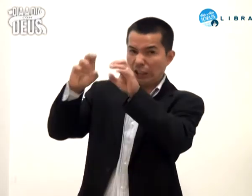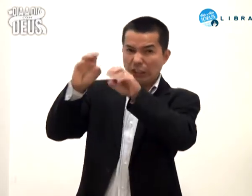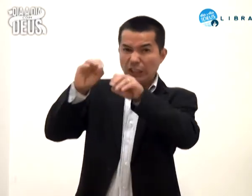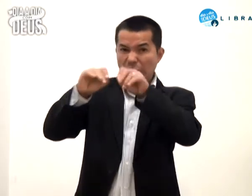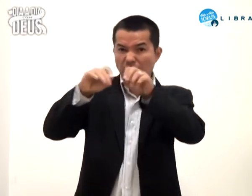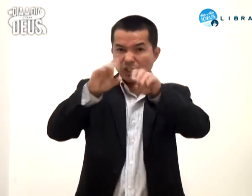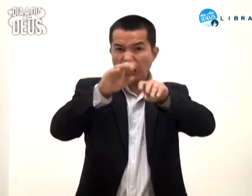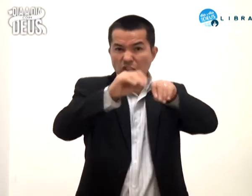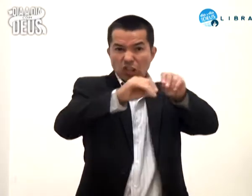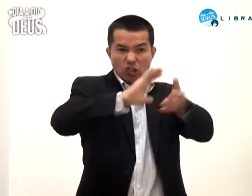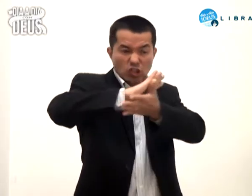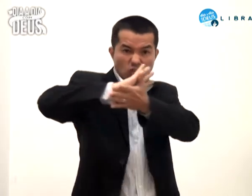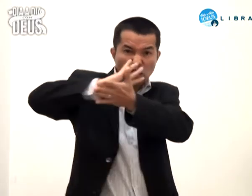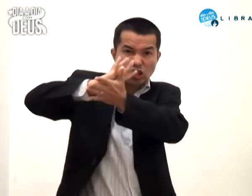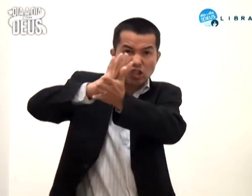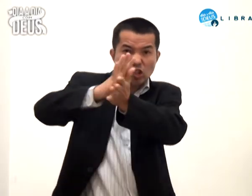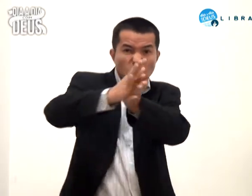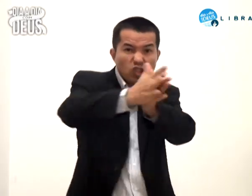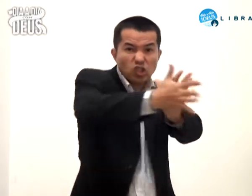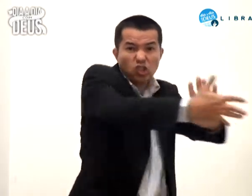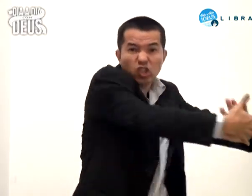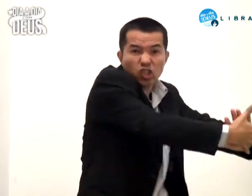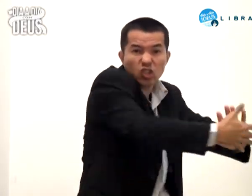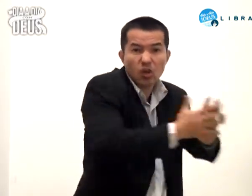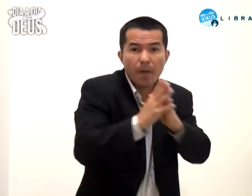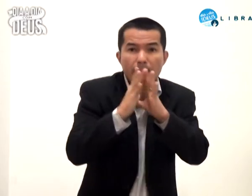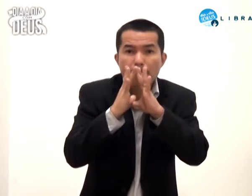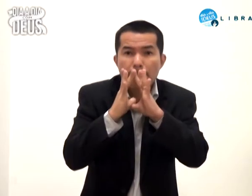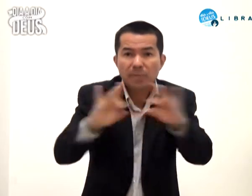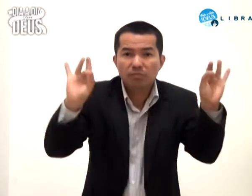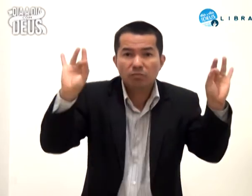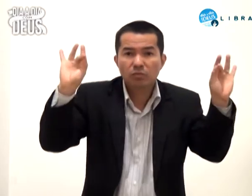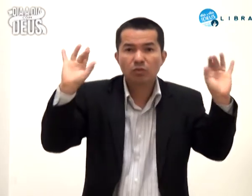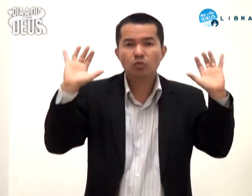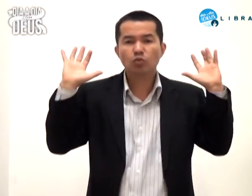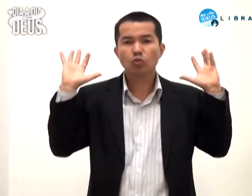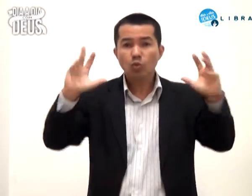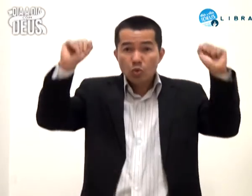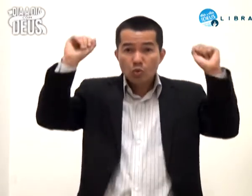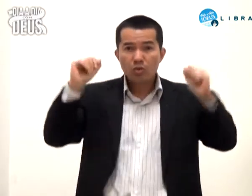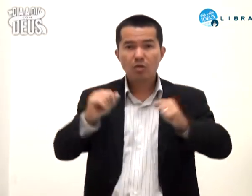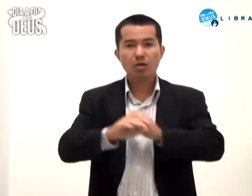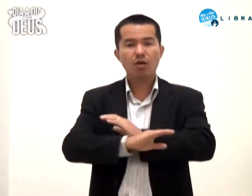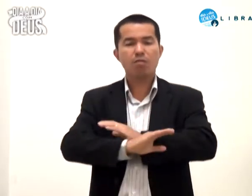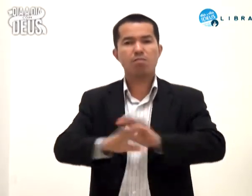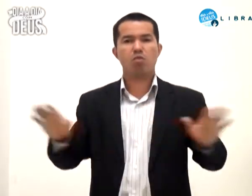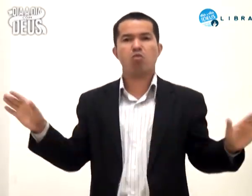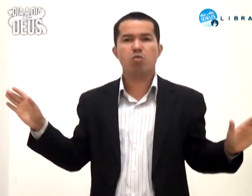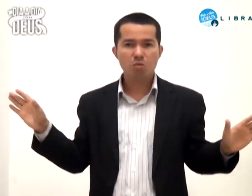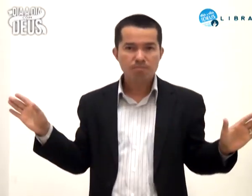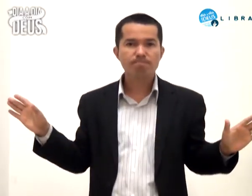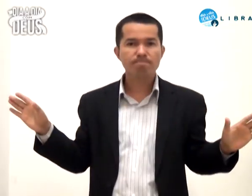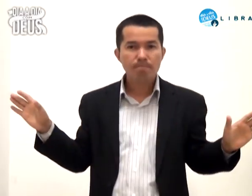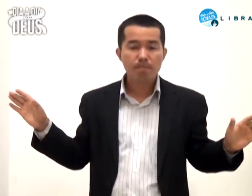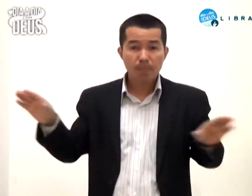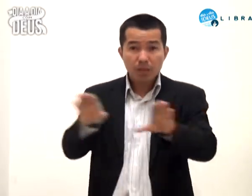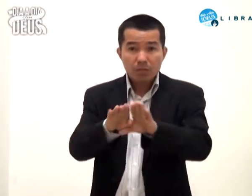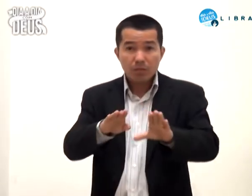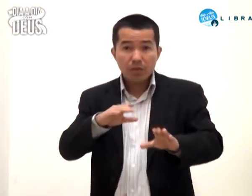você perde. Na mesma maneira, Ageu vai falar que quando a gente não valoriza essas coisas, a gente ganha dinheiro e joga num saco